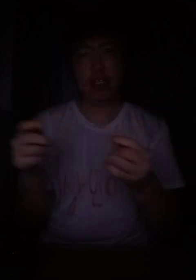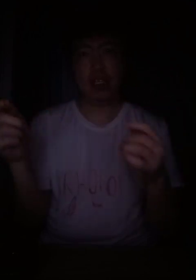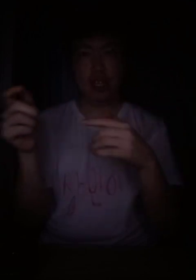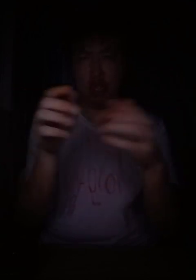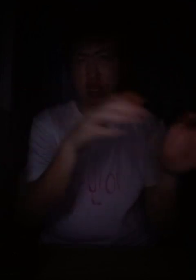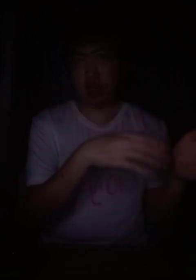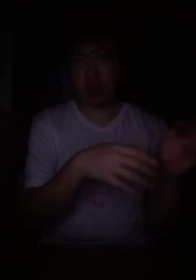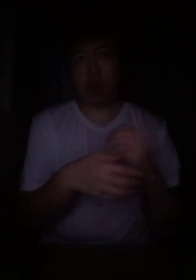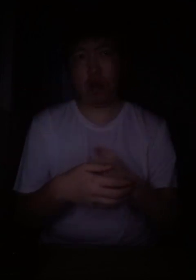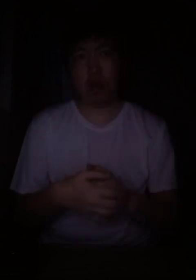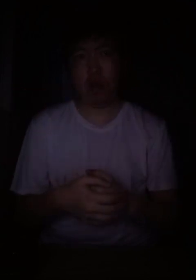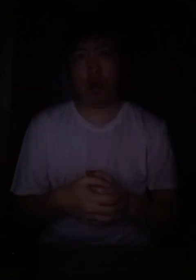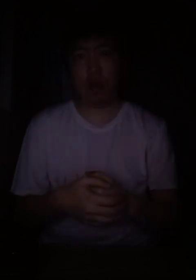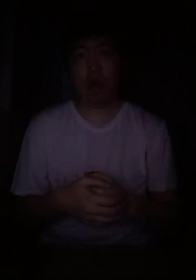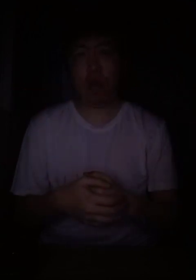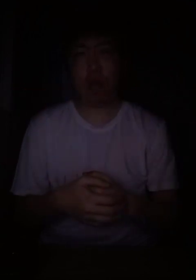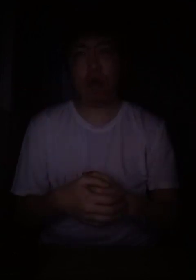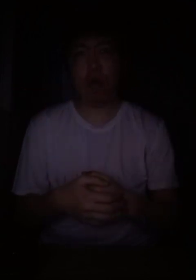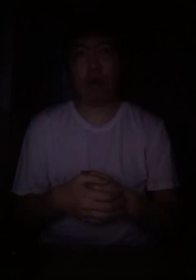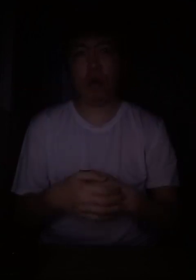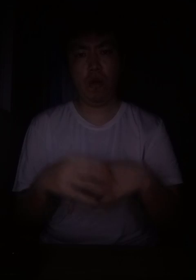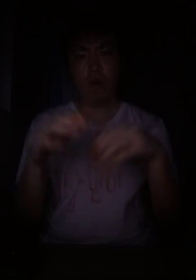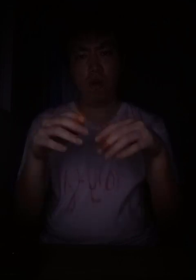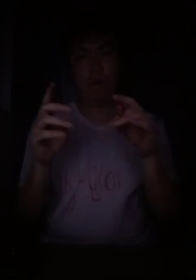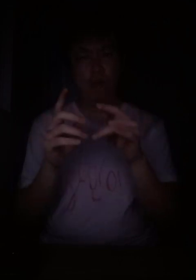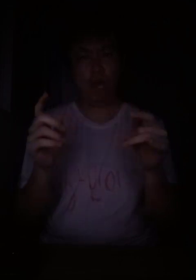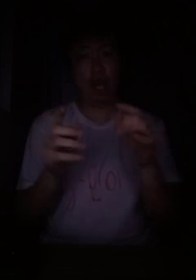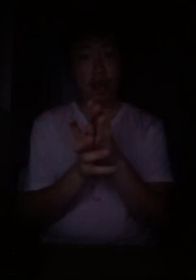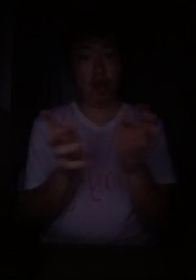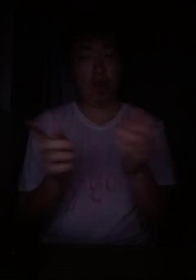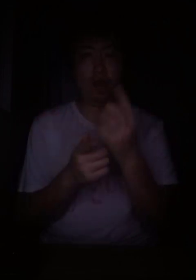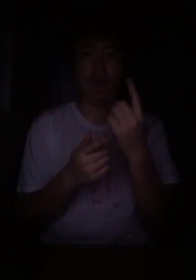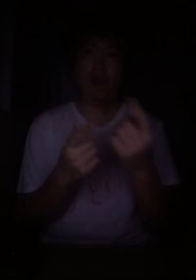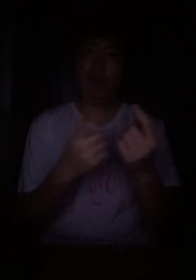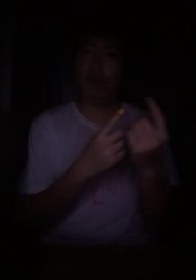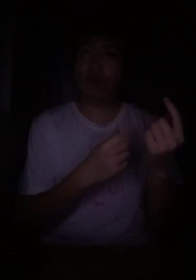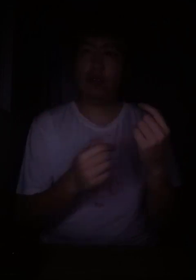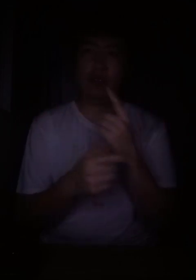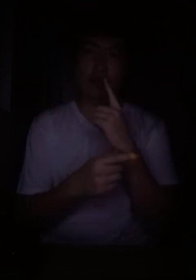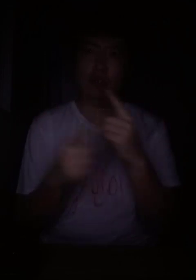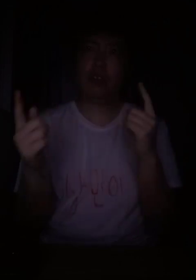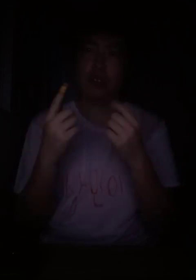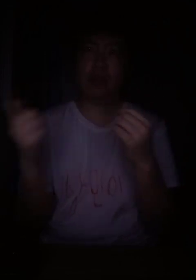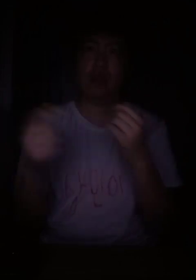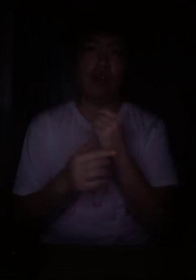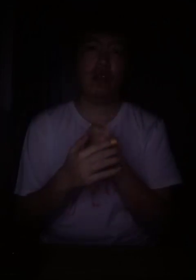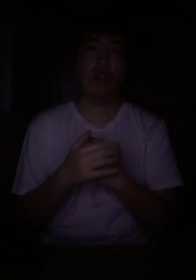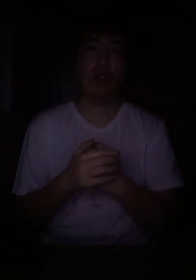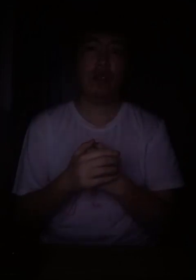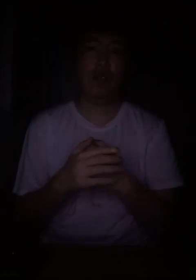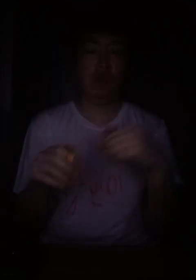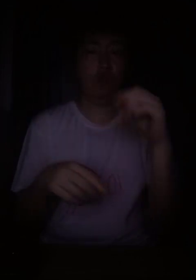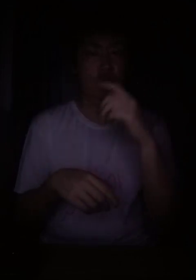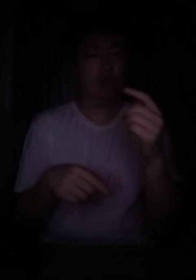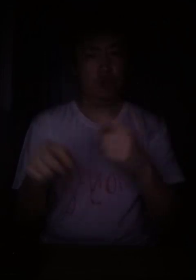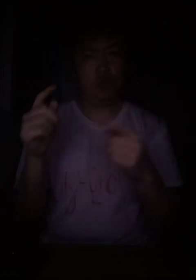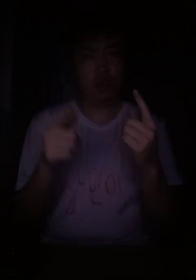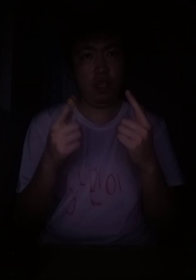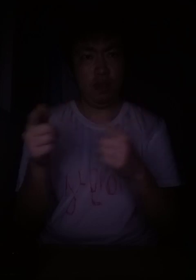집어넣습니다. 곧 판돈을 거는 사람들의 모습도 보이고요. 적게는 돈을 거들어 다니는군요. 맞습니다.